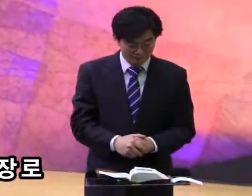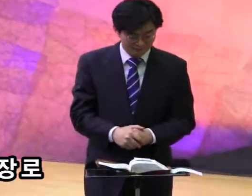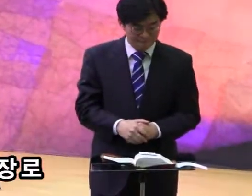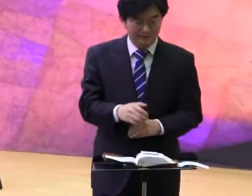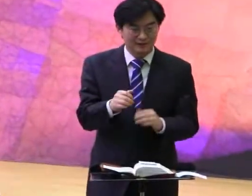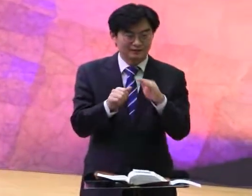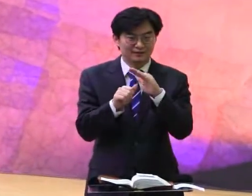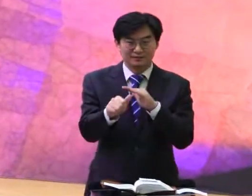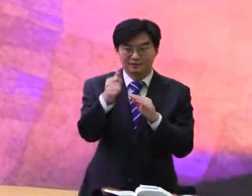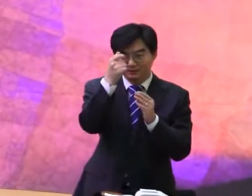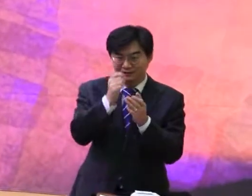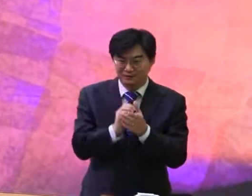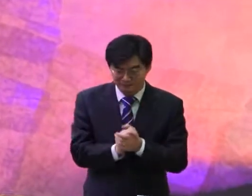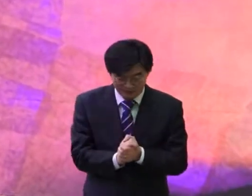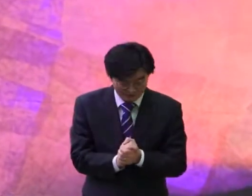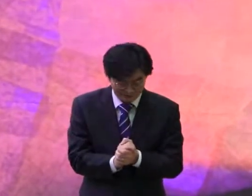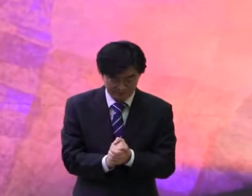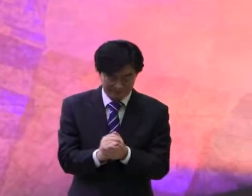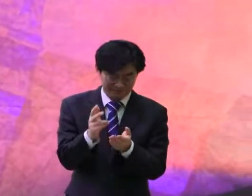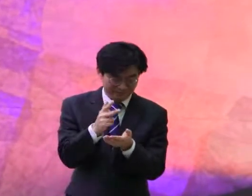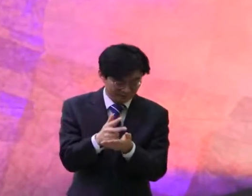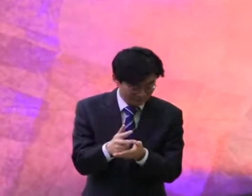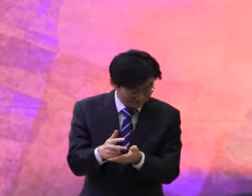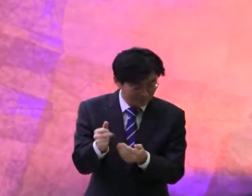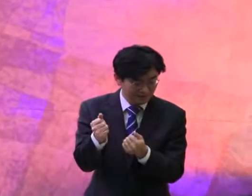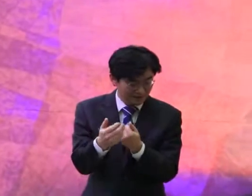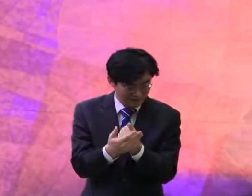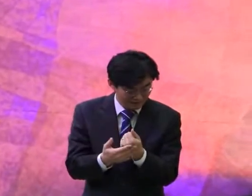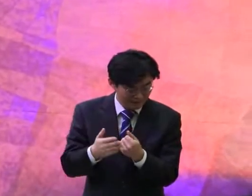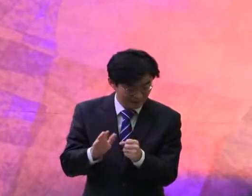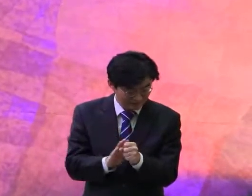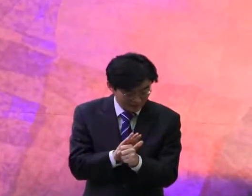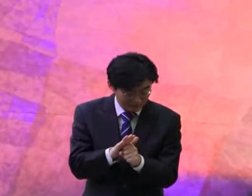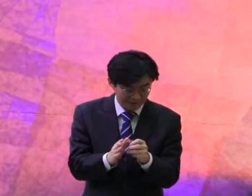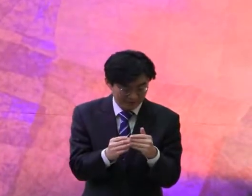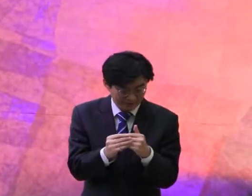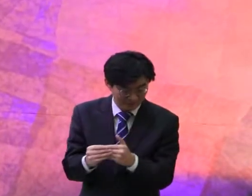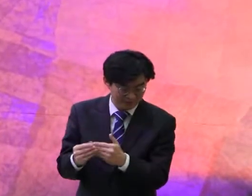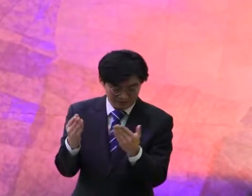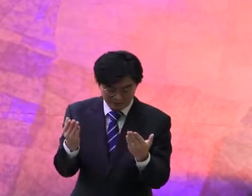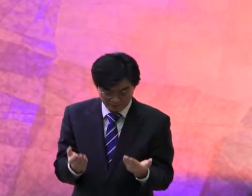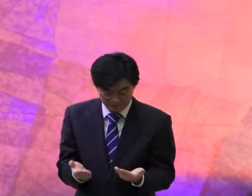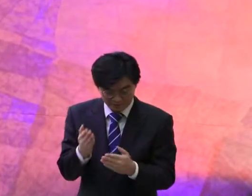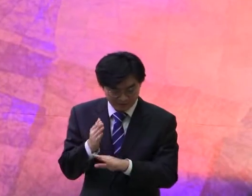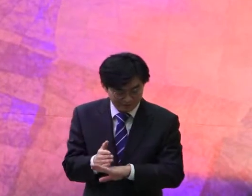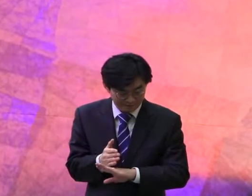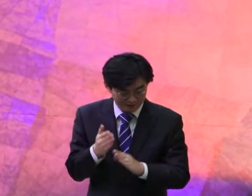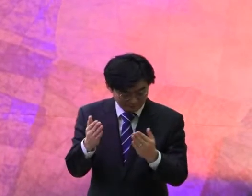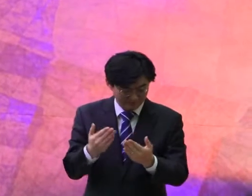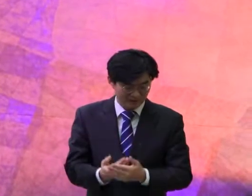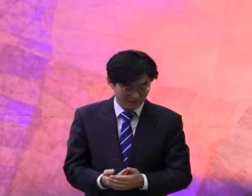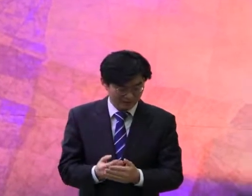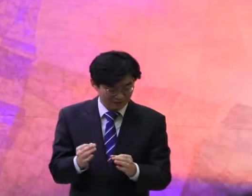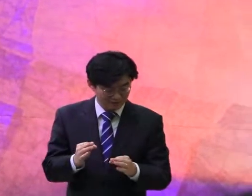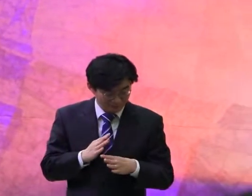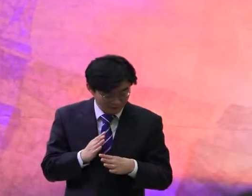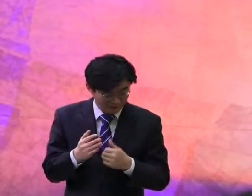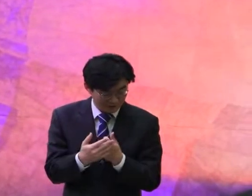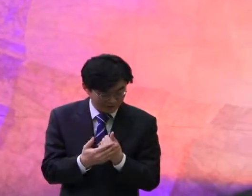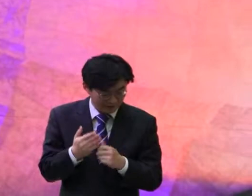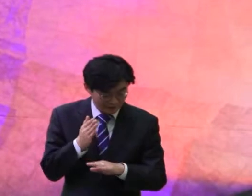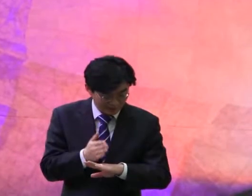주님의 은혜와 사랑으로 함께 하시고 인도해 주시니 감사드립니다. 놀라운 우리의 감사하는 마음으로 주님